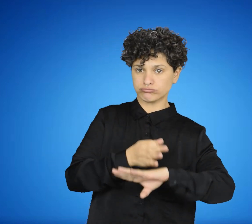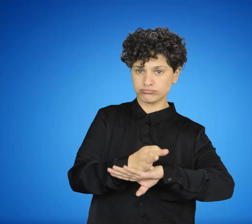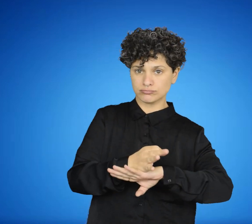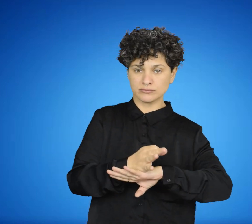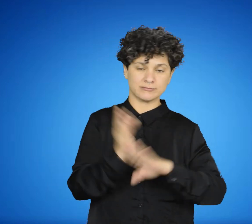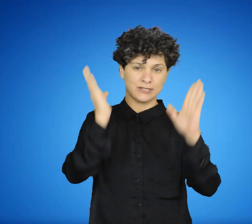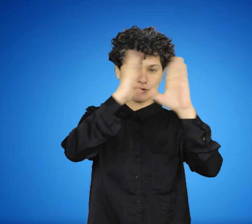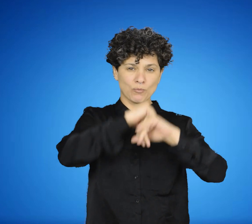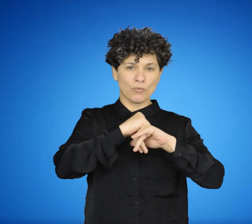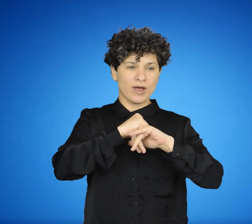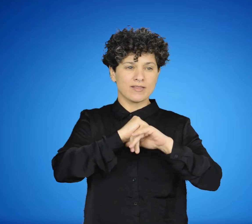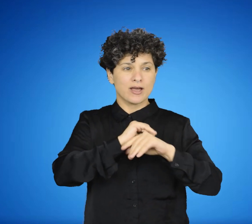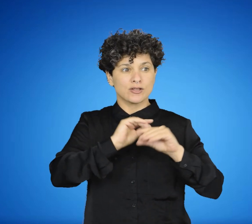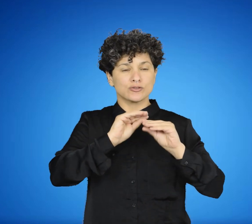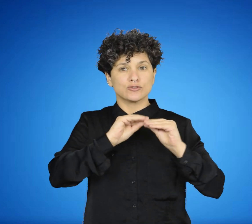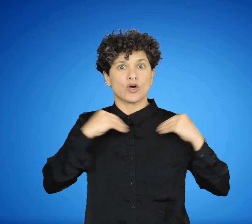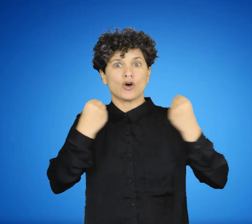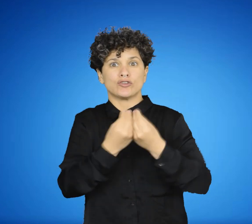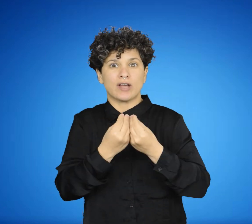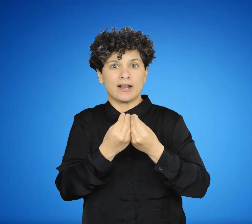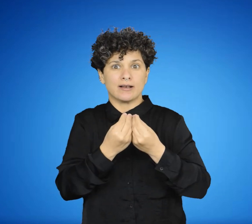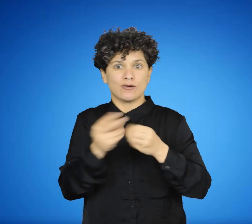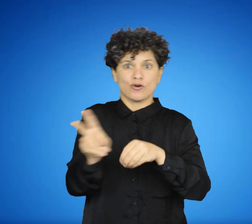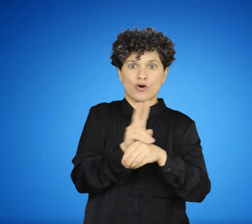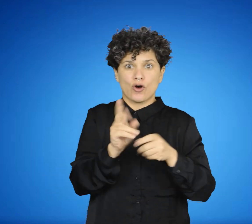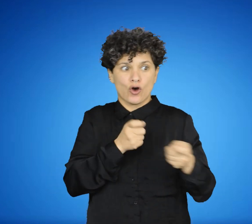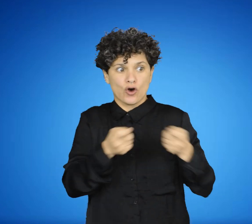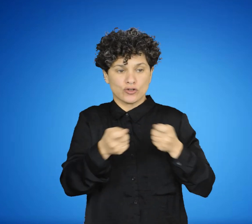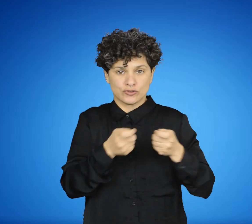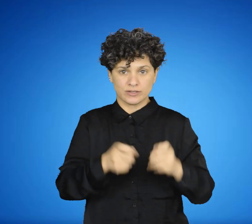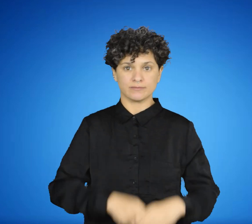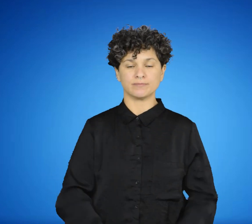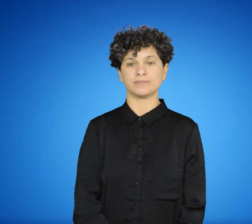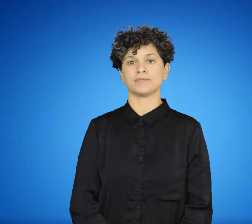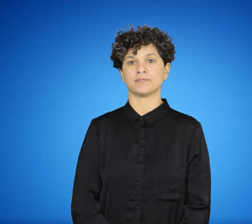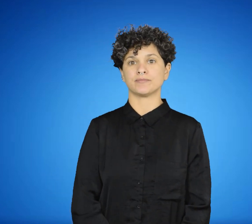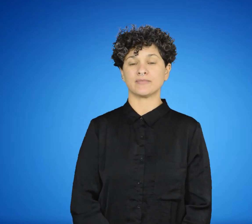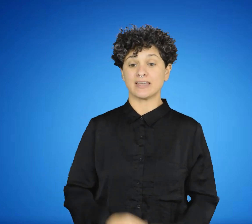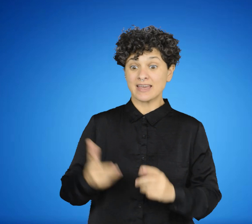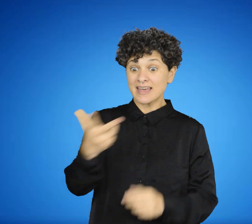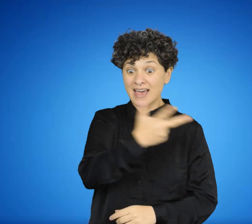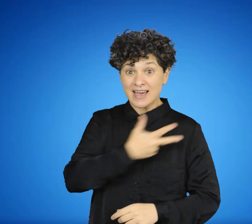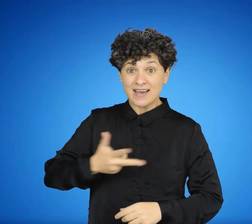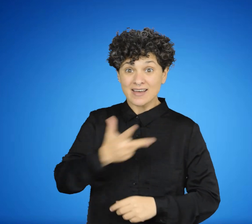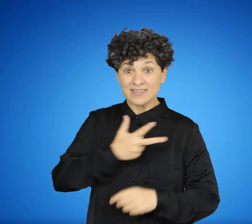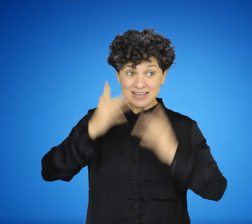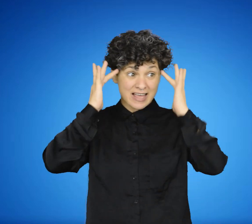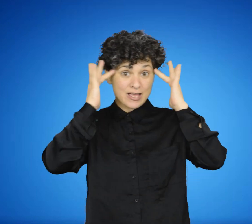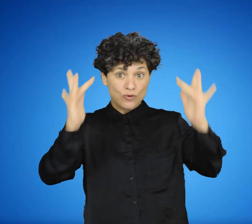dirigir totalmente. Para que la educación sea buena, afirma que estas tres educaciones tienen que